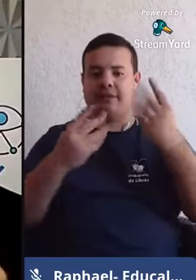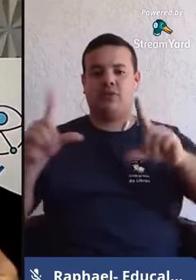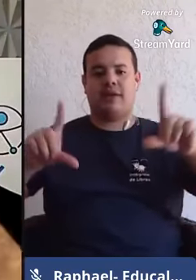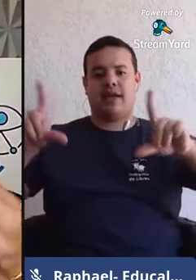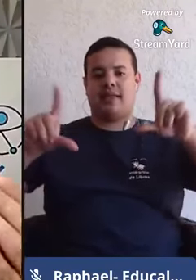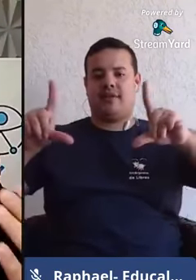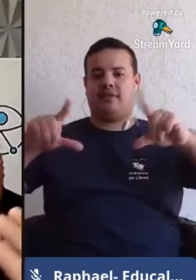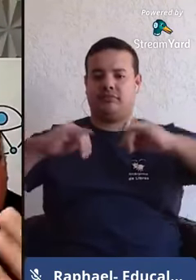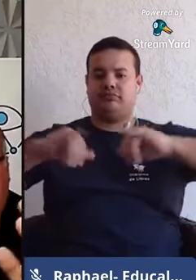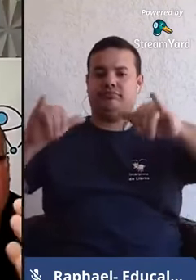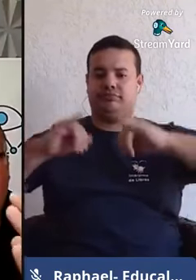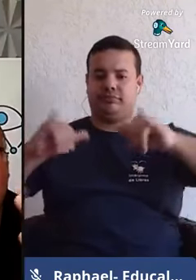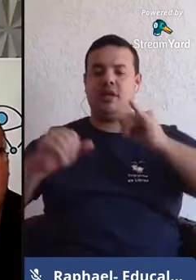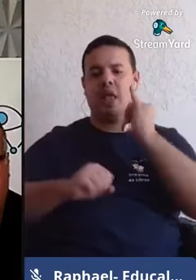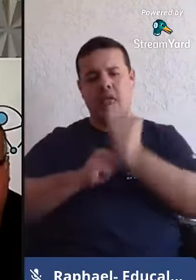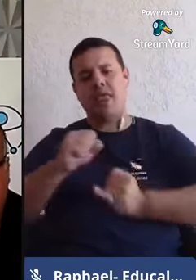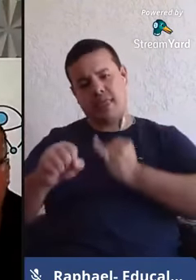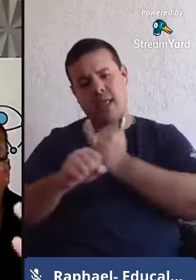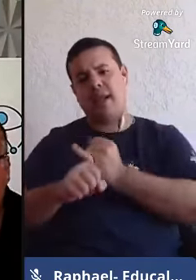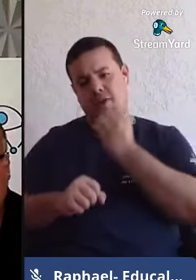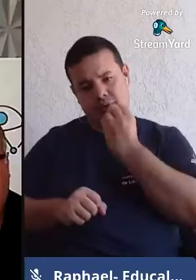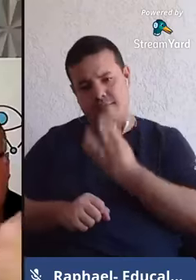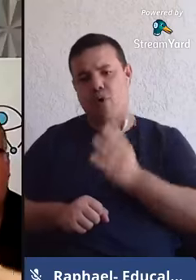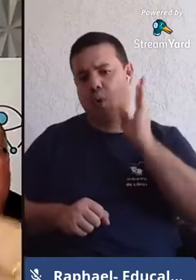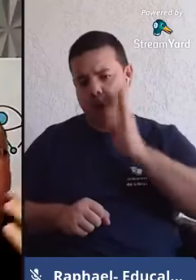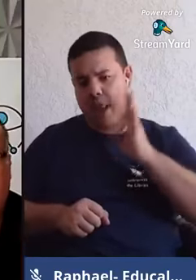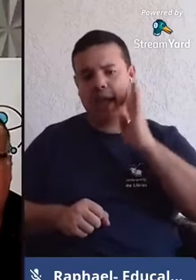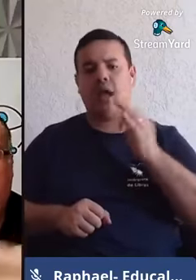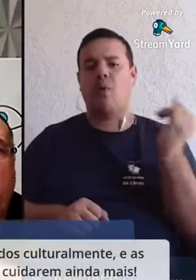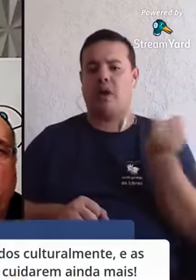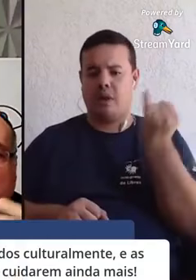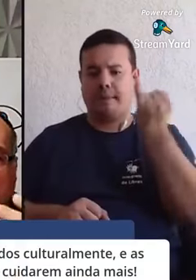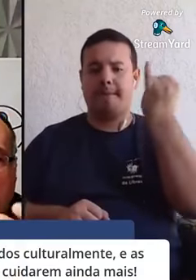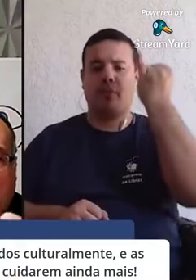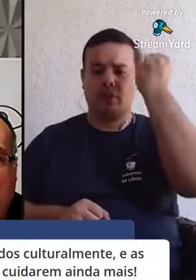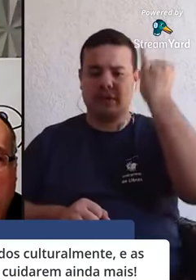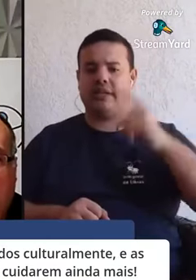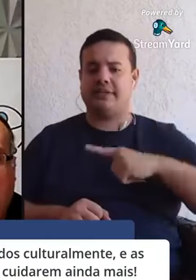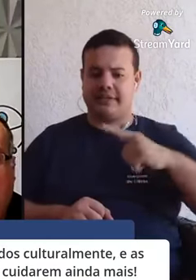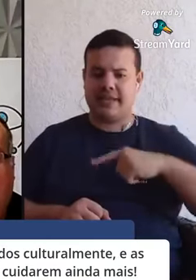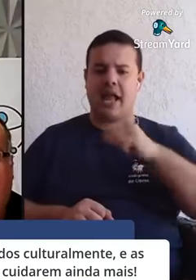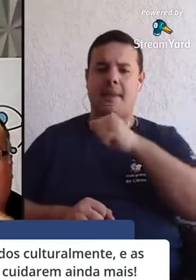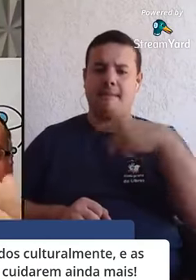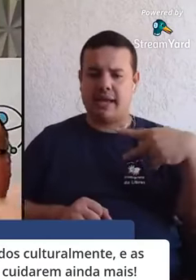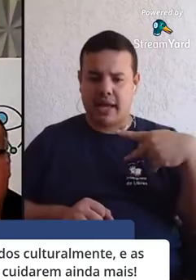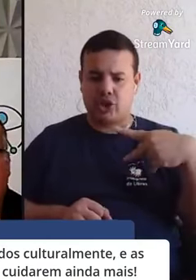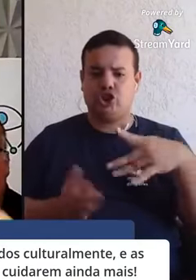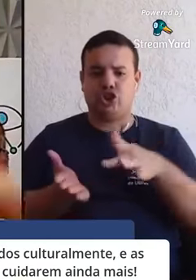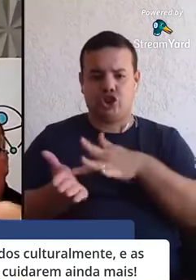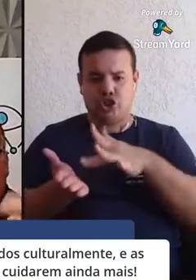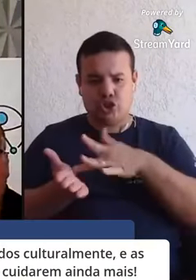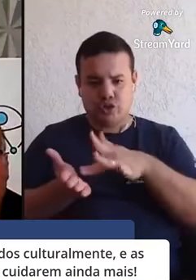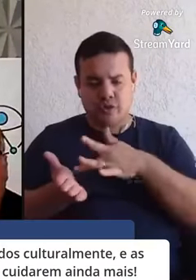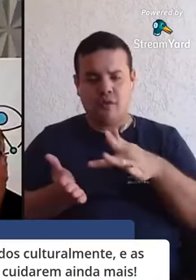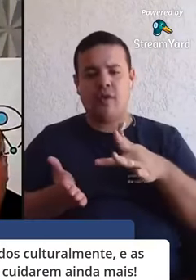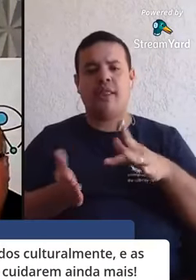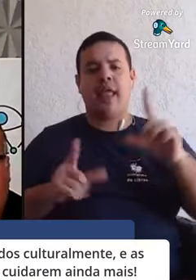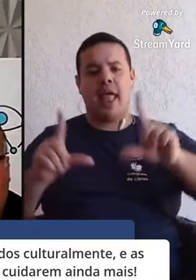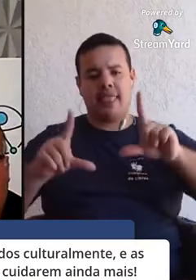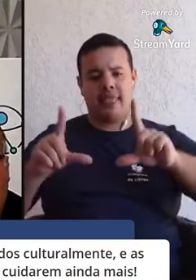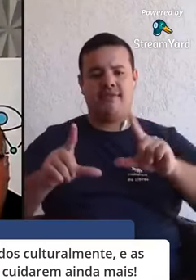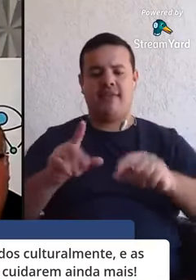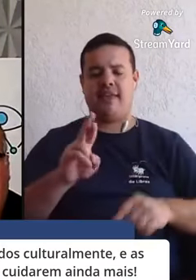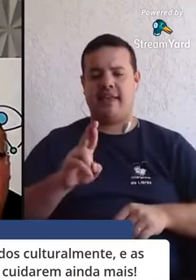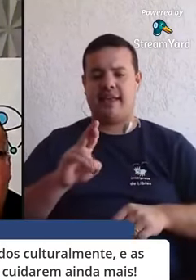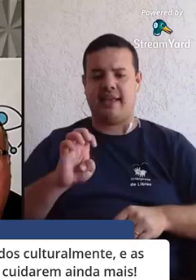Acho que a internet é legal, a internet é importante, é também muito importante, a gente tem aplicativo, tem a TV Reação distribuída aí